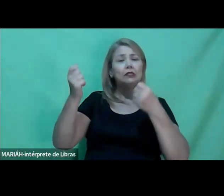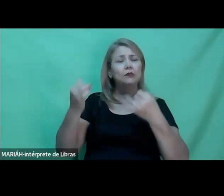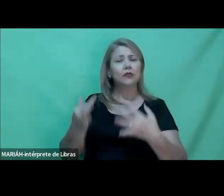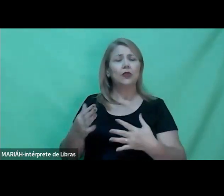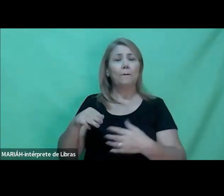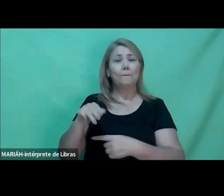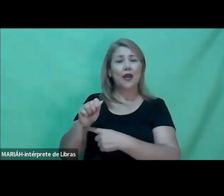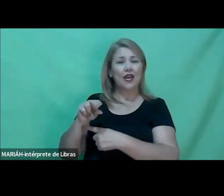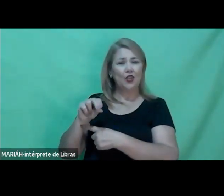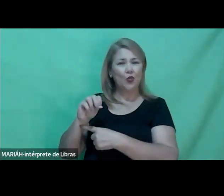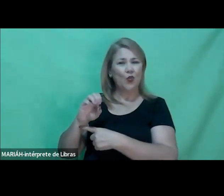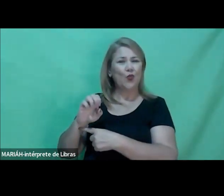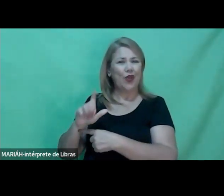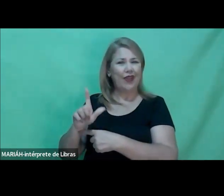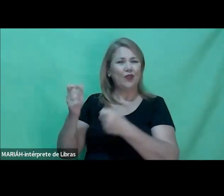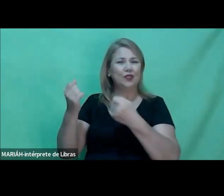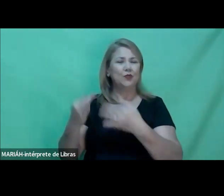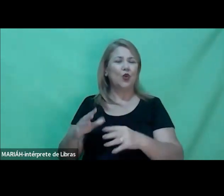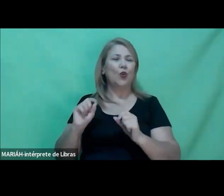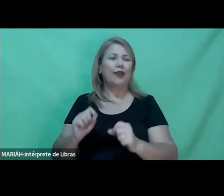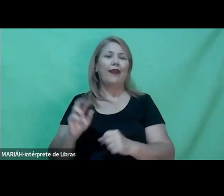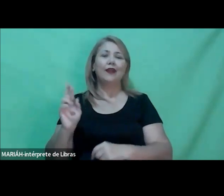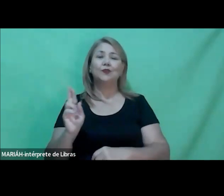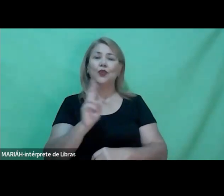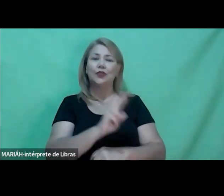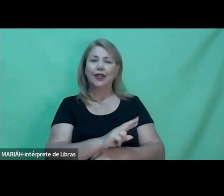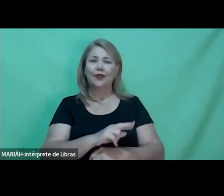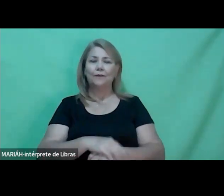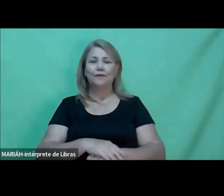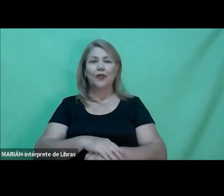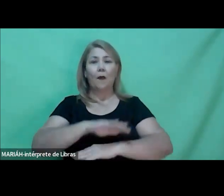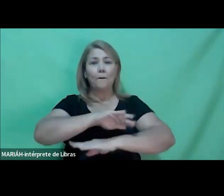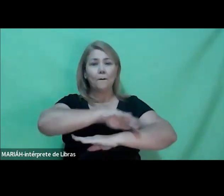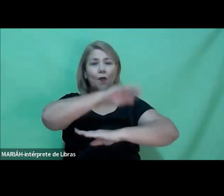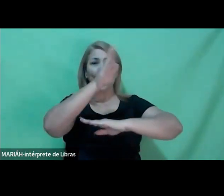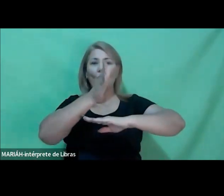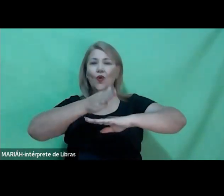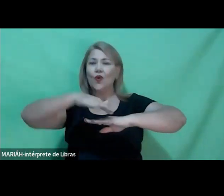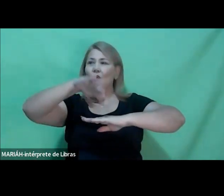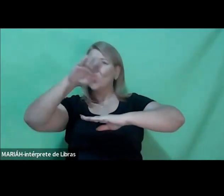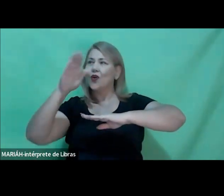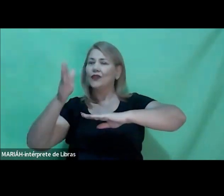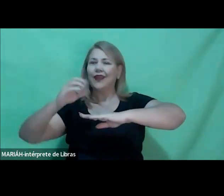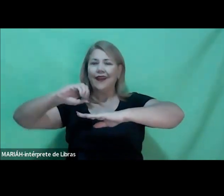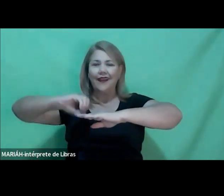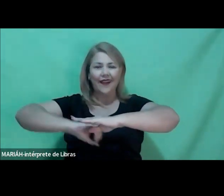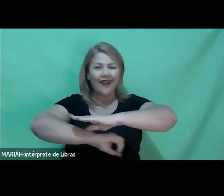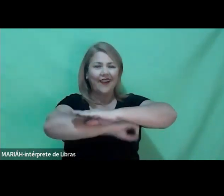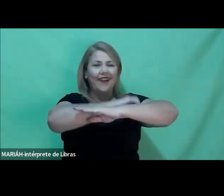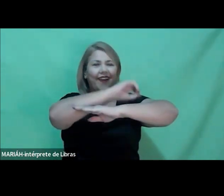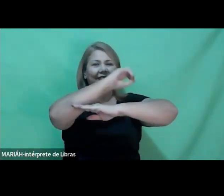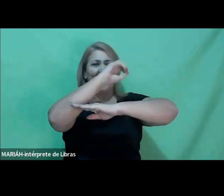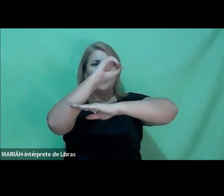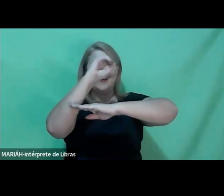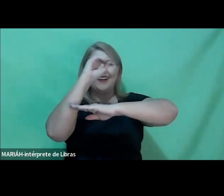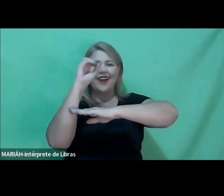descripción por detrás de las montañas amanece un nuevo día y mi cuerpo entero siente